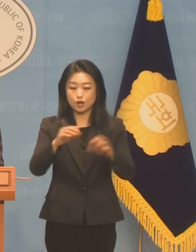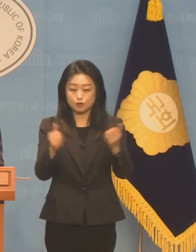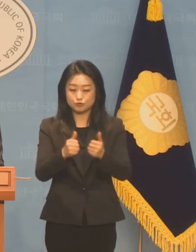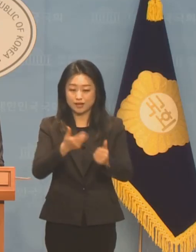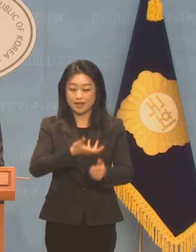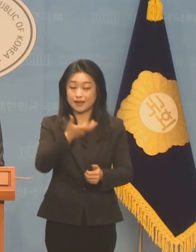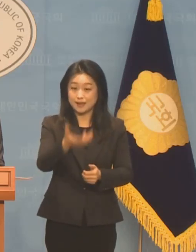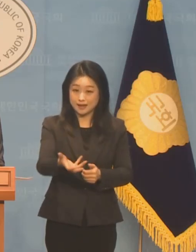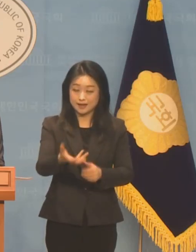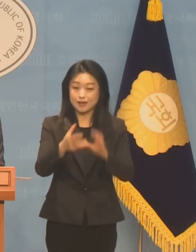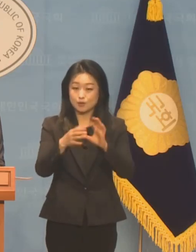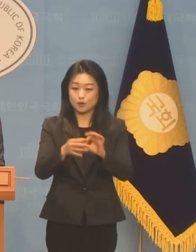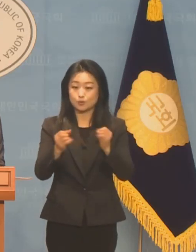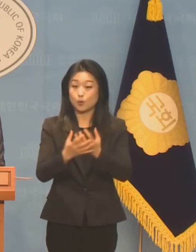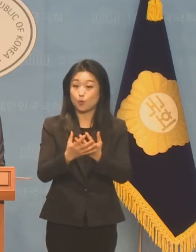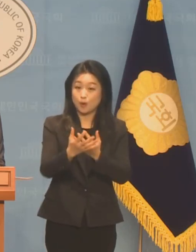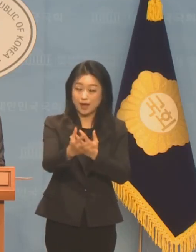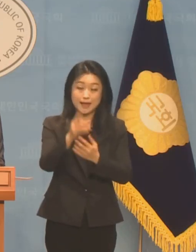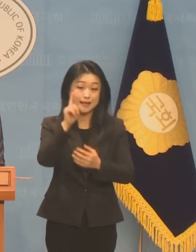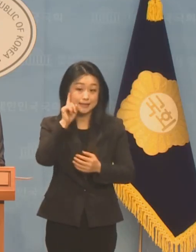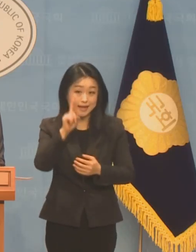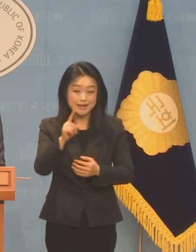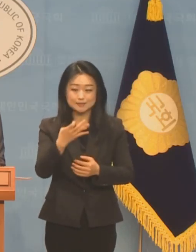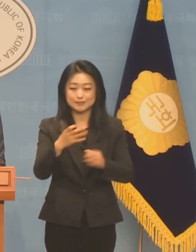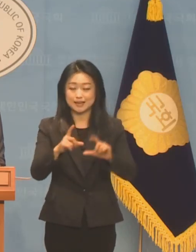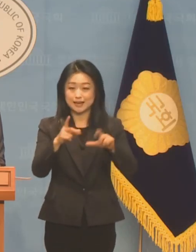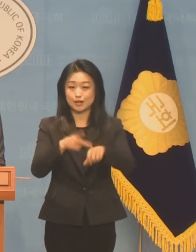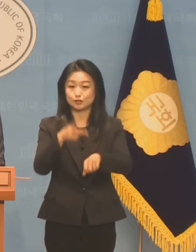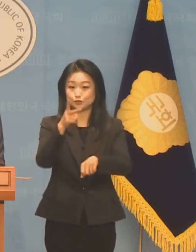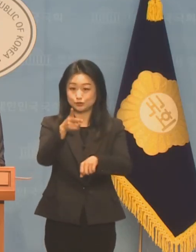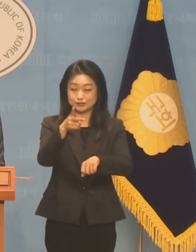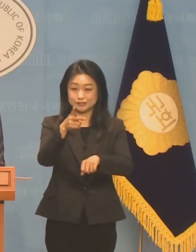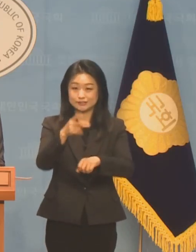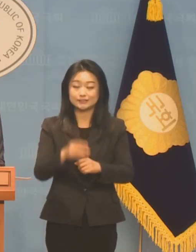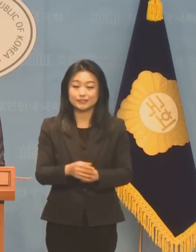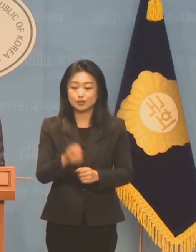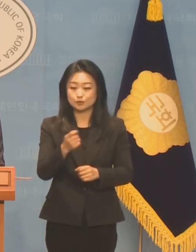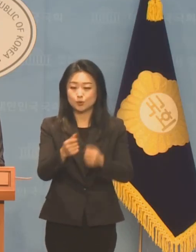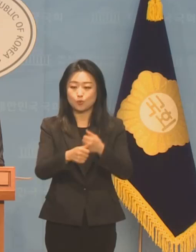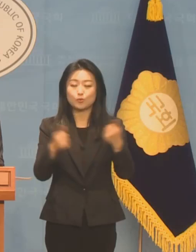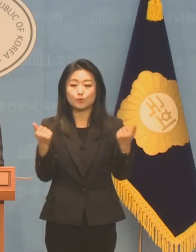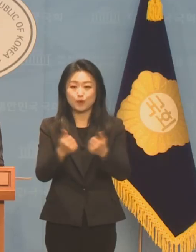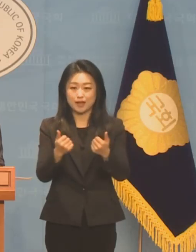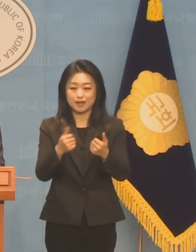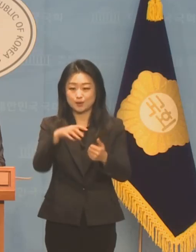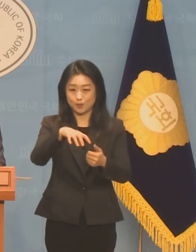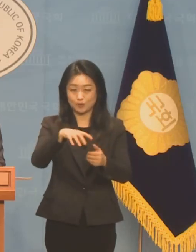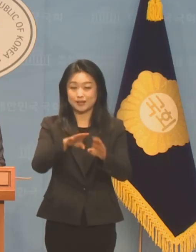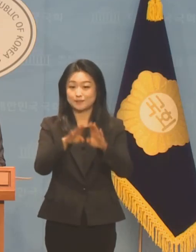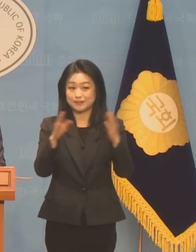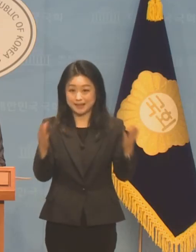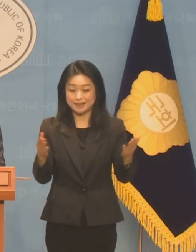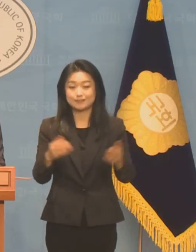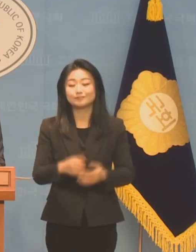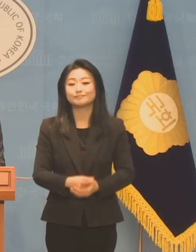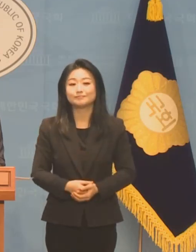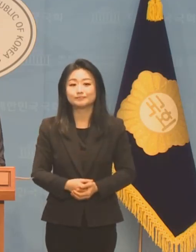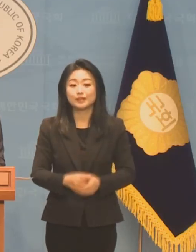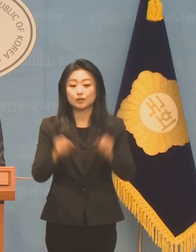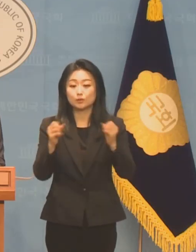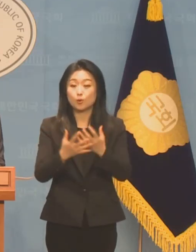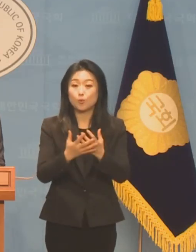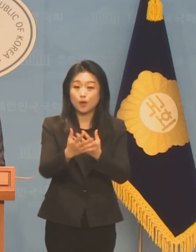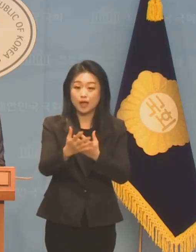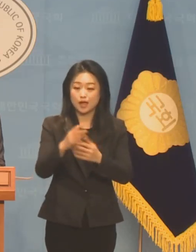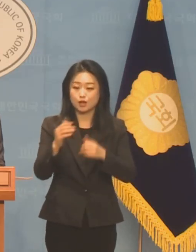공간적 전개 토론회가 내일 14일 오후 2시 의원회관 소회의실에서 개최될 예정입니다. 토론회는